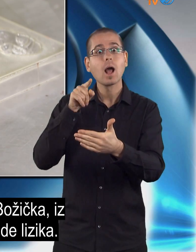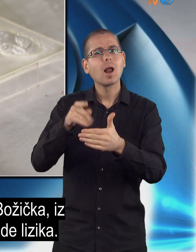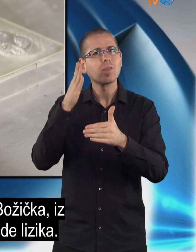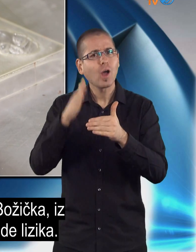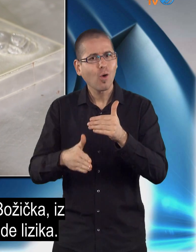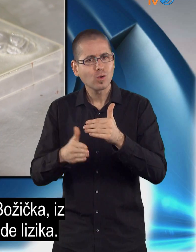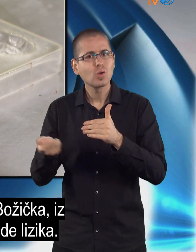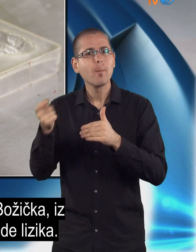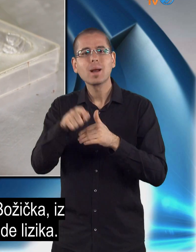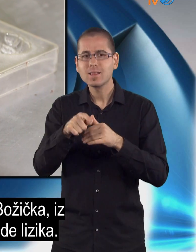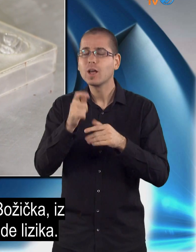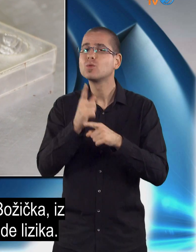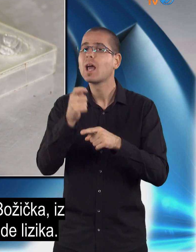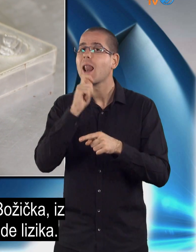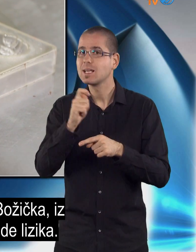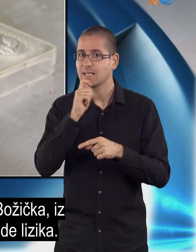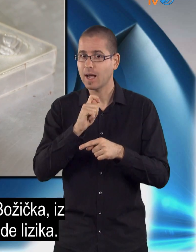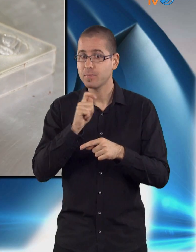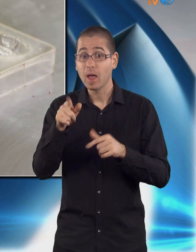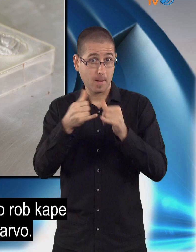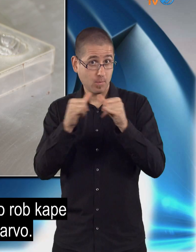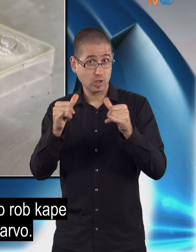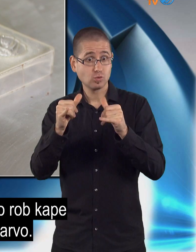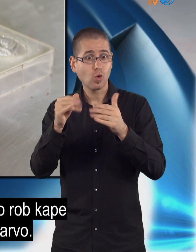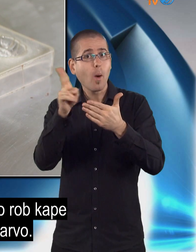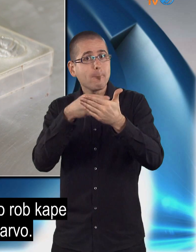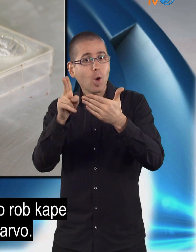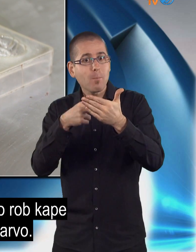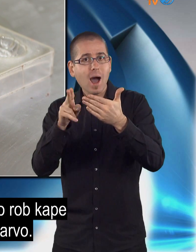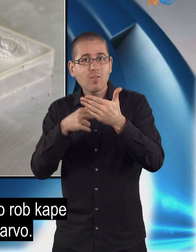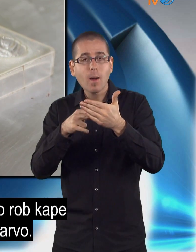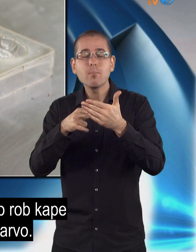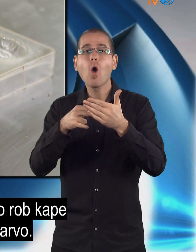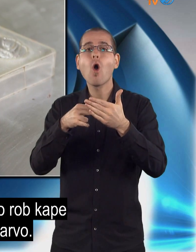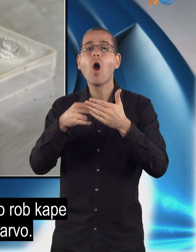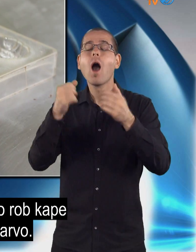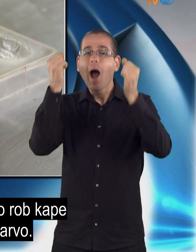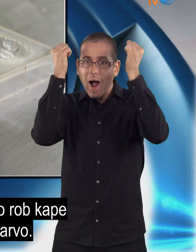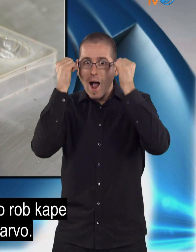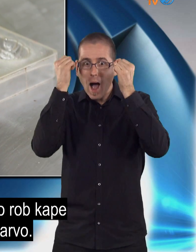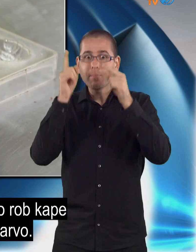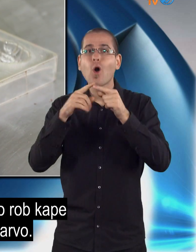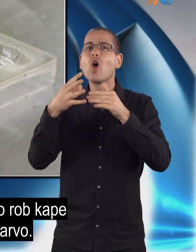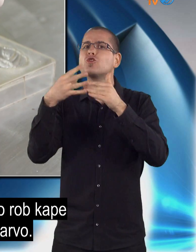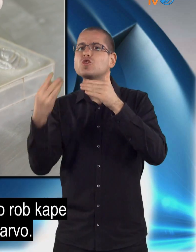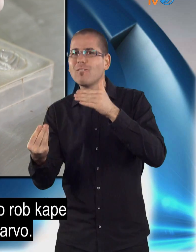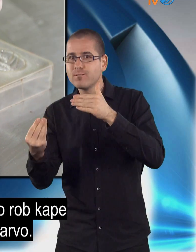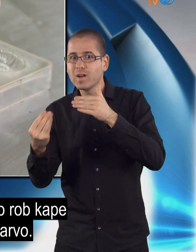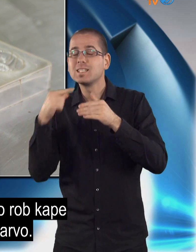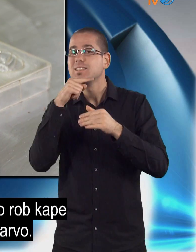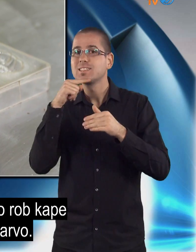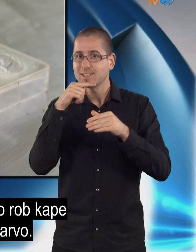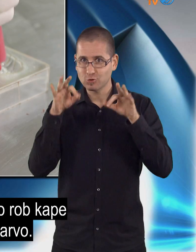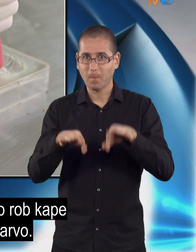na koncu pride lizika. Modelčku pobarvamo rob kape in cofek z rdečo